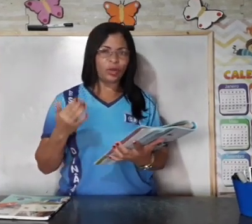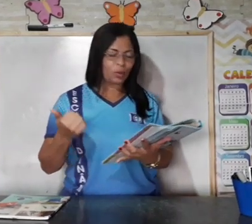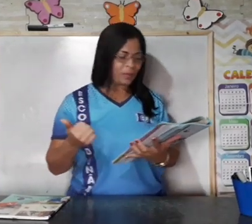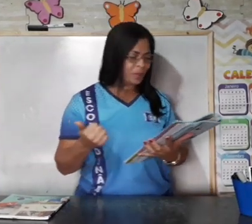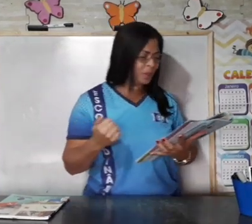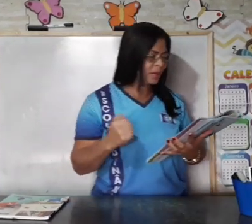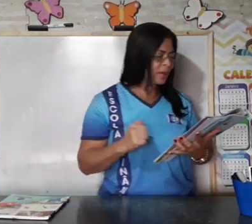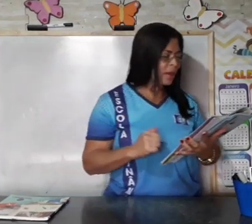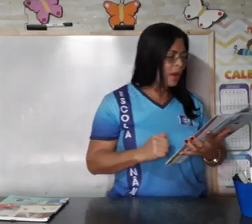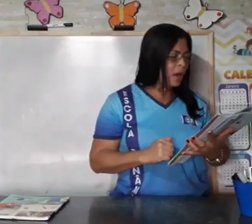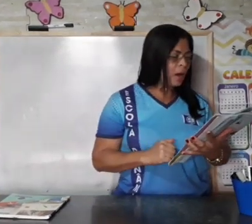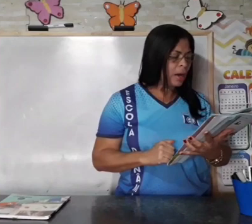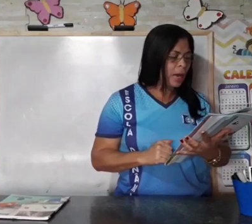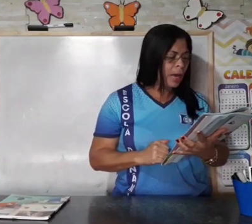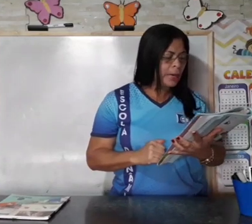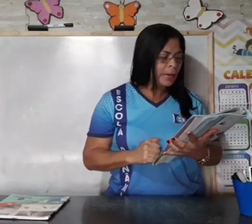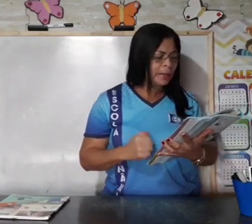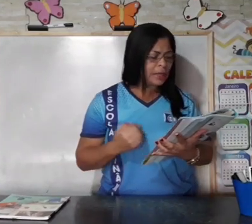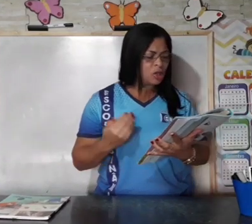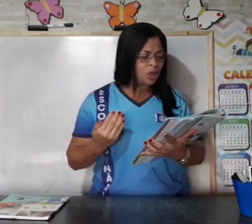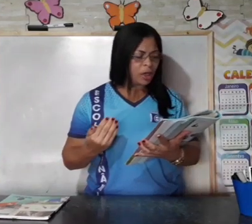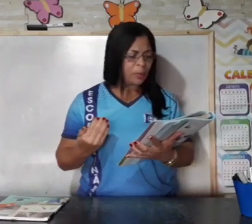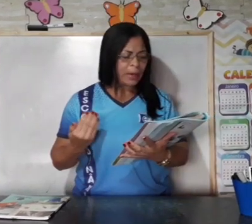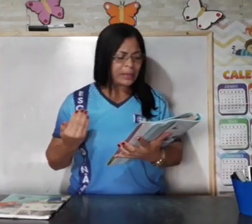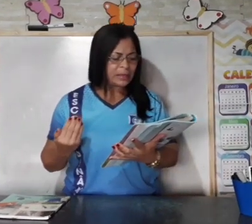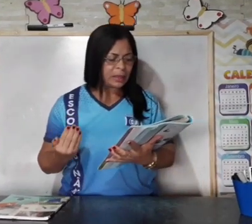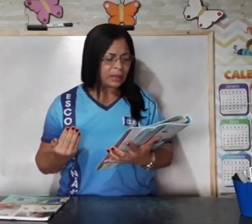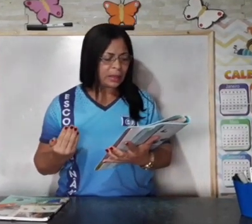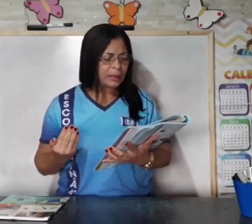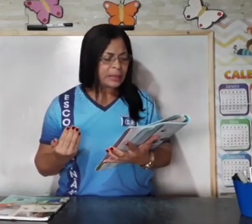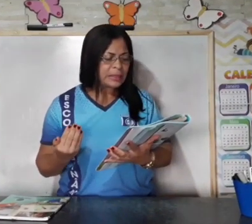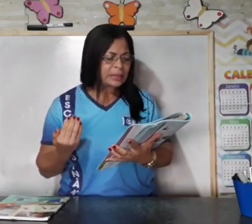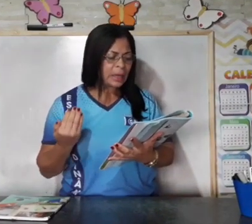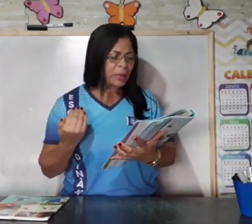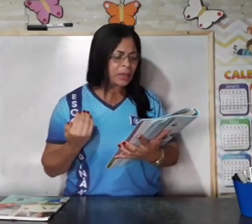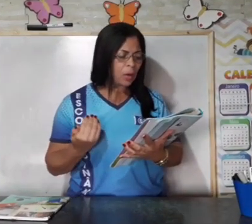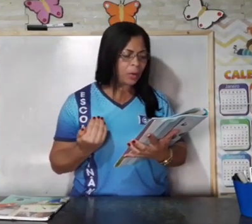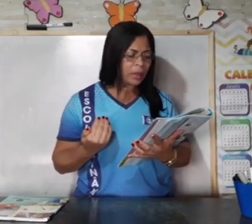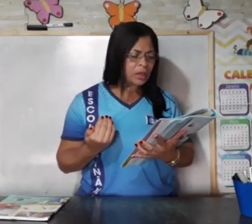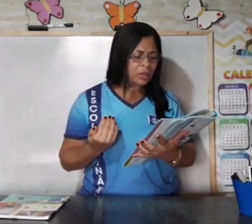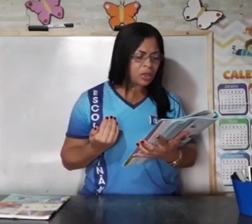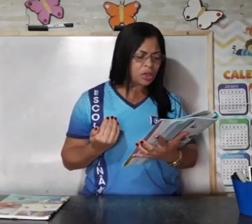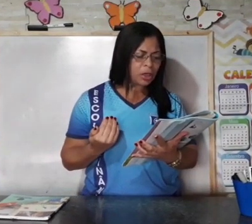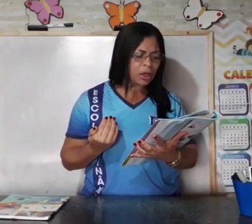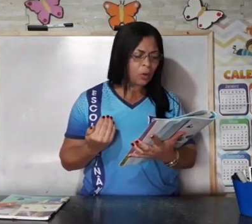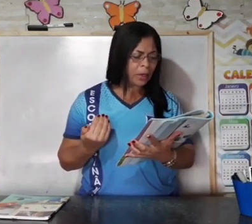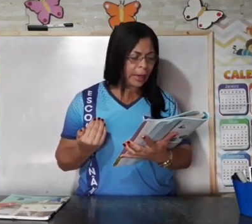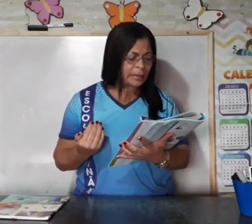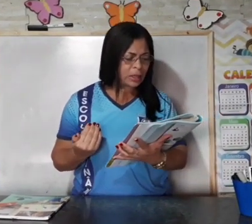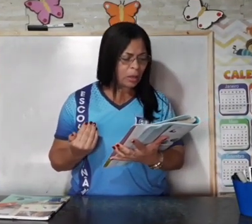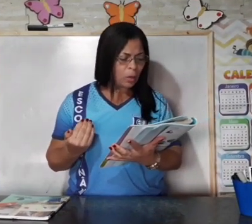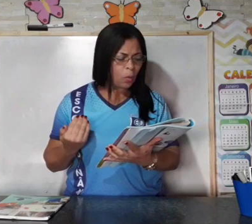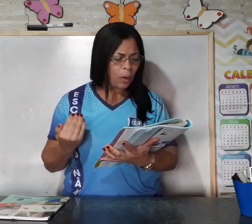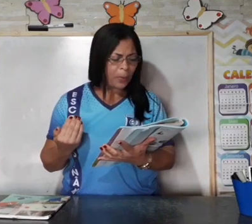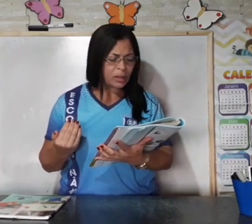leitura. E tem gente parecida. Sempre tem alguém que diz que conhece uma